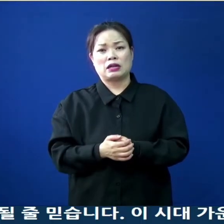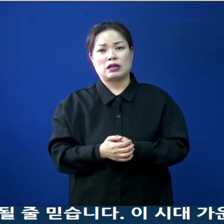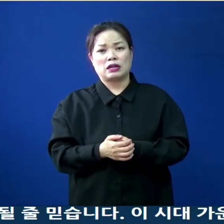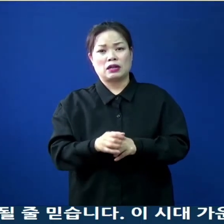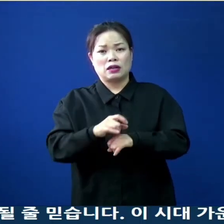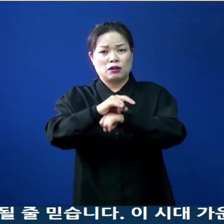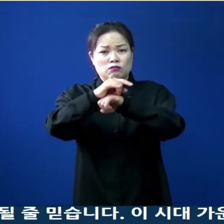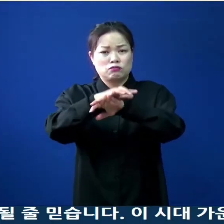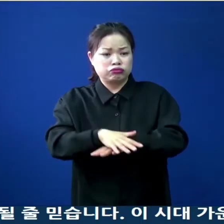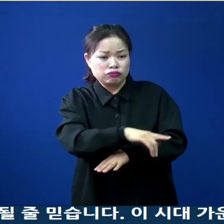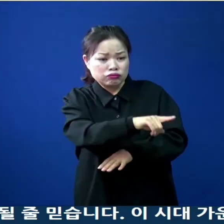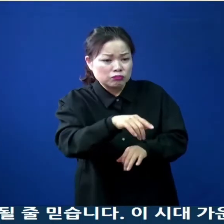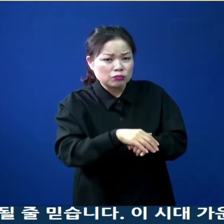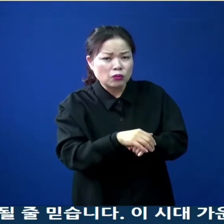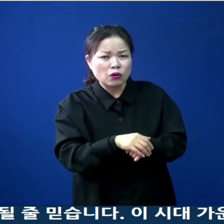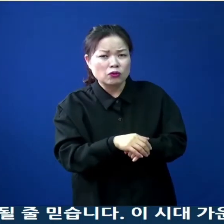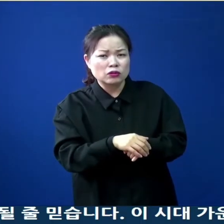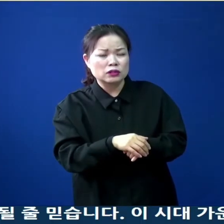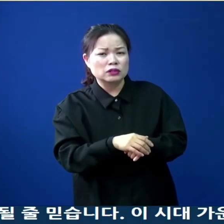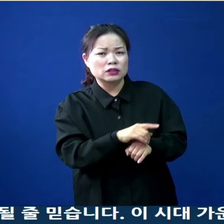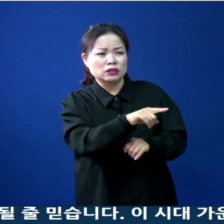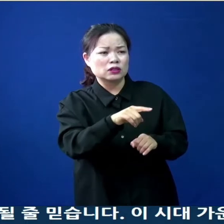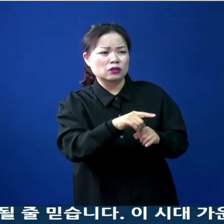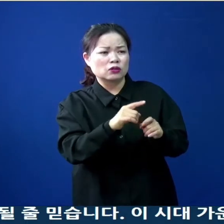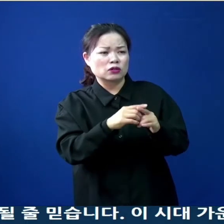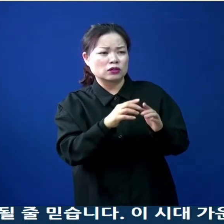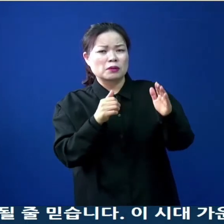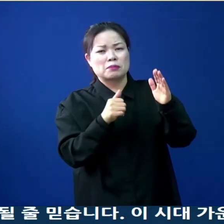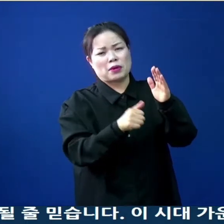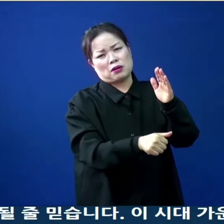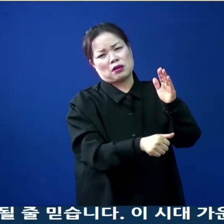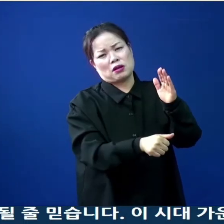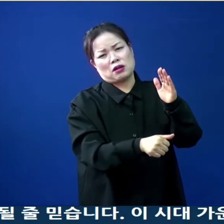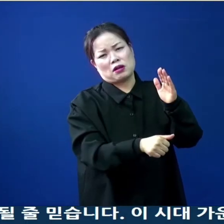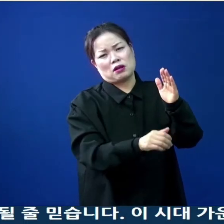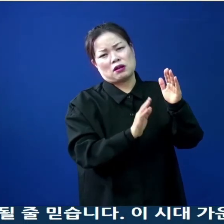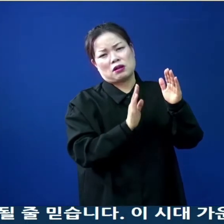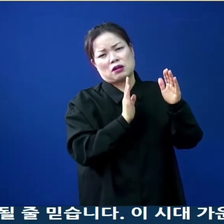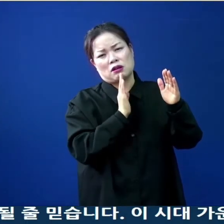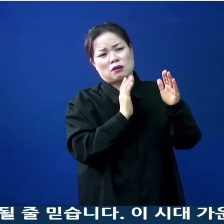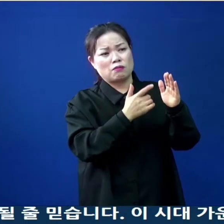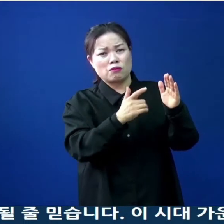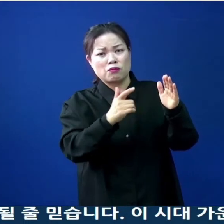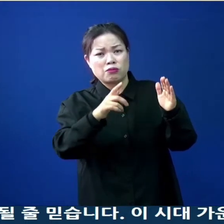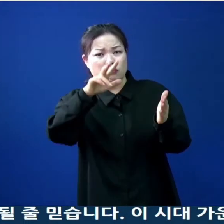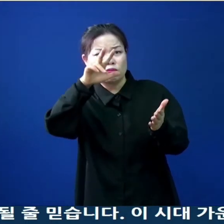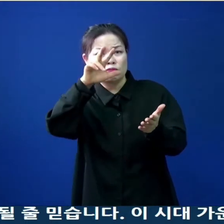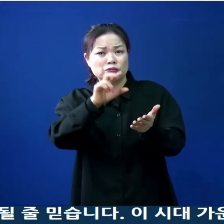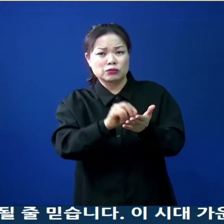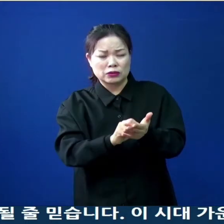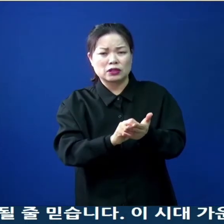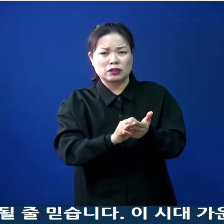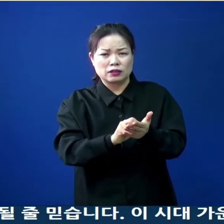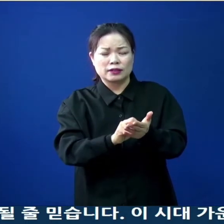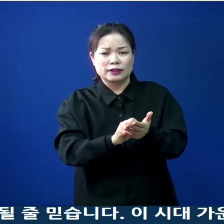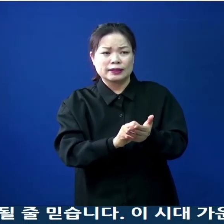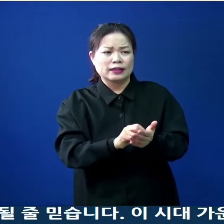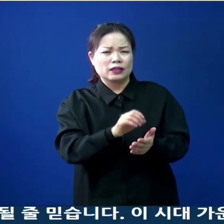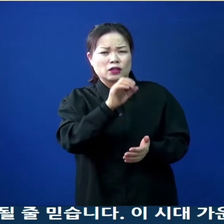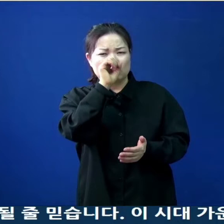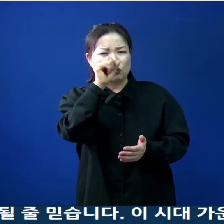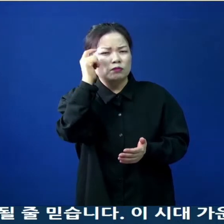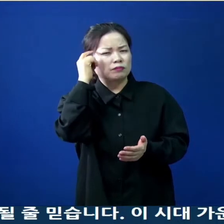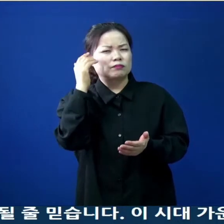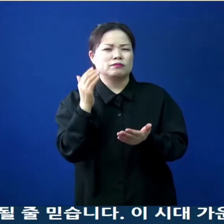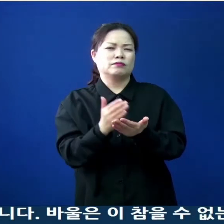여러분, 상황적으로 볼 때 바울이 이 교회를 방문하는 것은 참 여러 가지 문제를 야기하는 것이었습니다. 사실 좋은